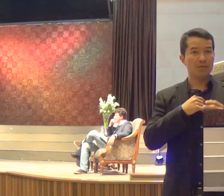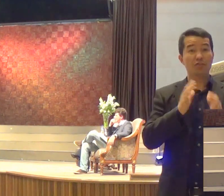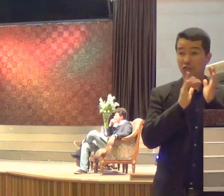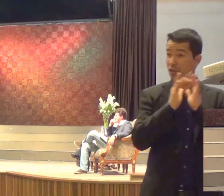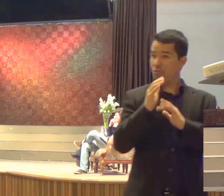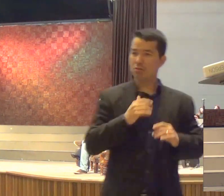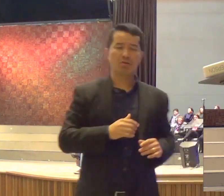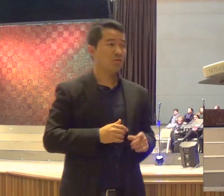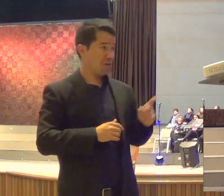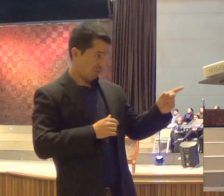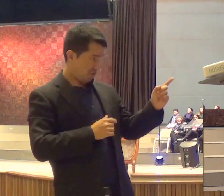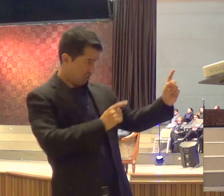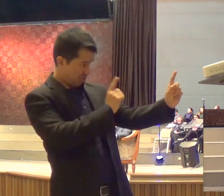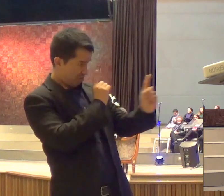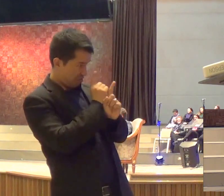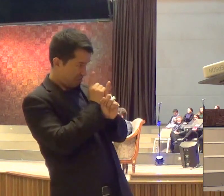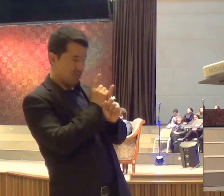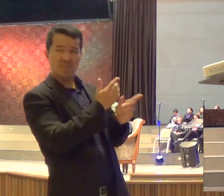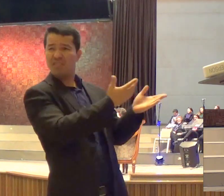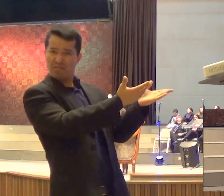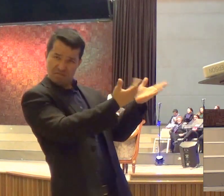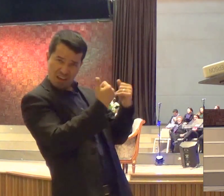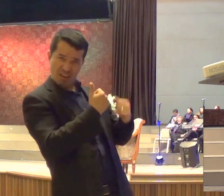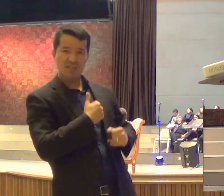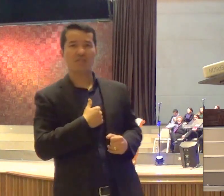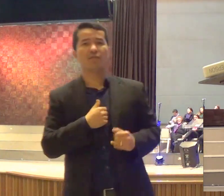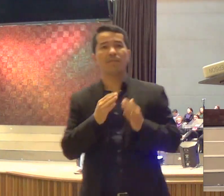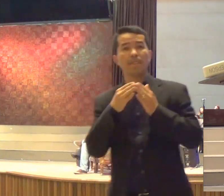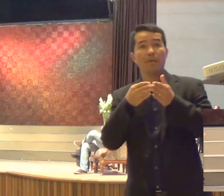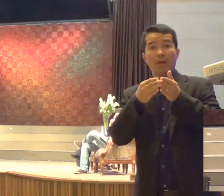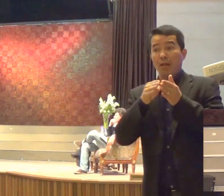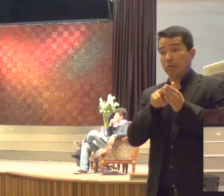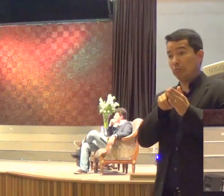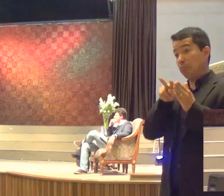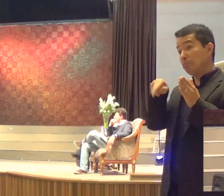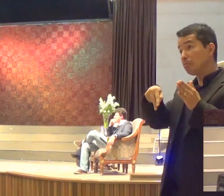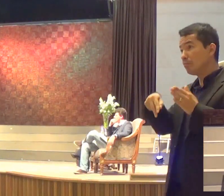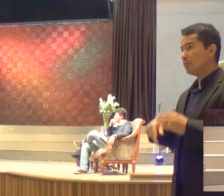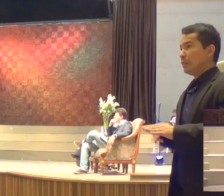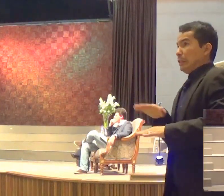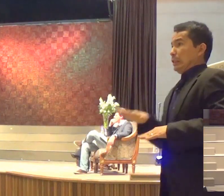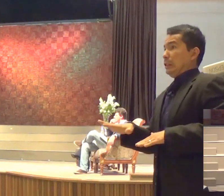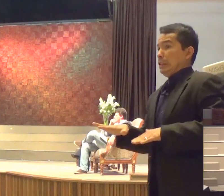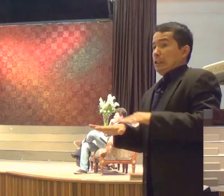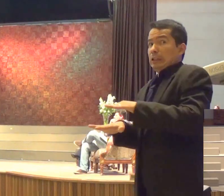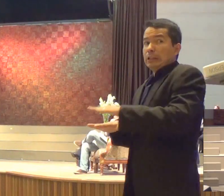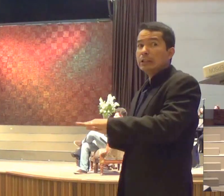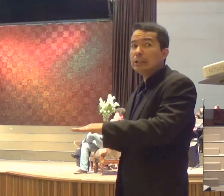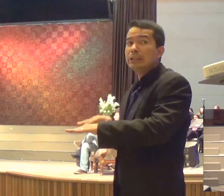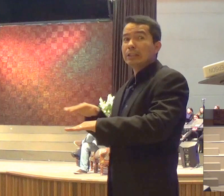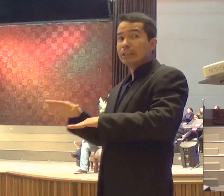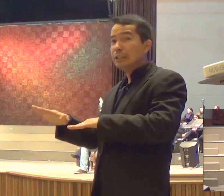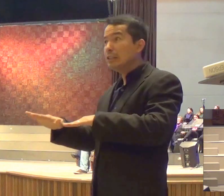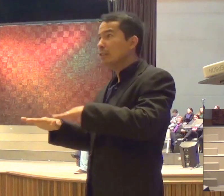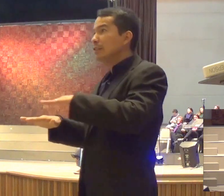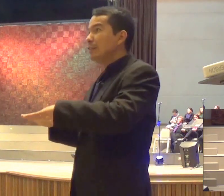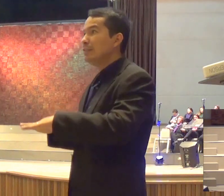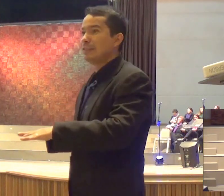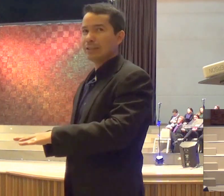há um momento em que ele para de olhar para Jesus começa a olhar para circunstâncias começa a afundar